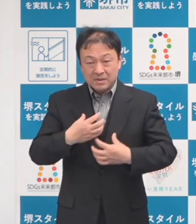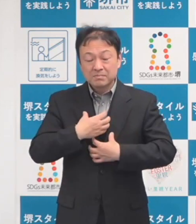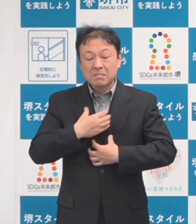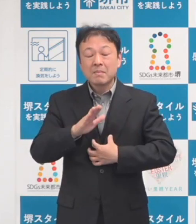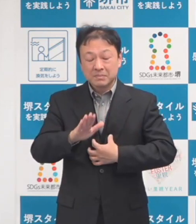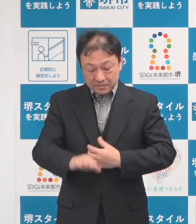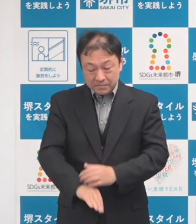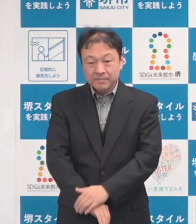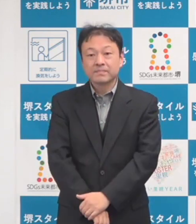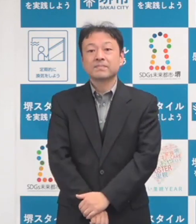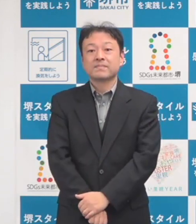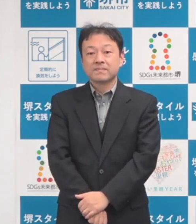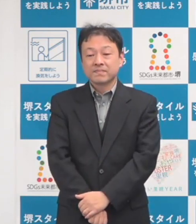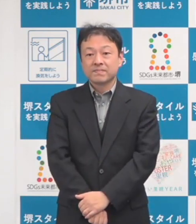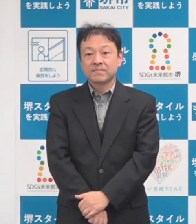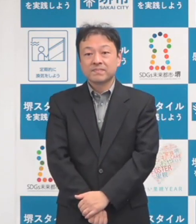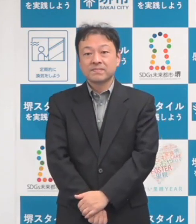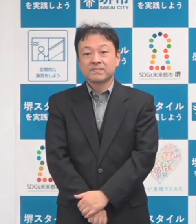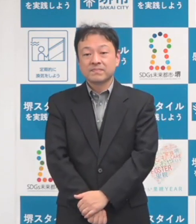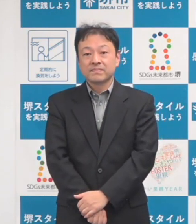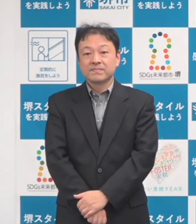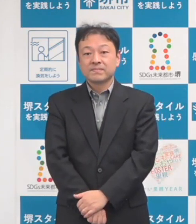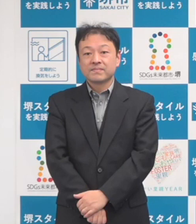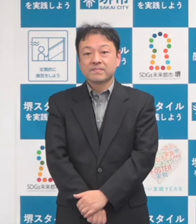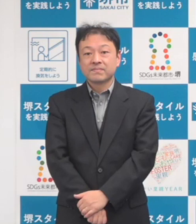という状況です。